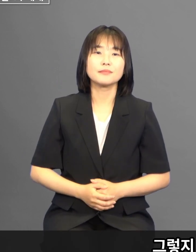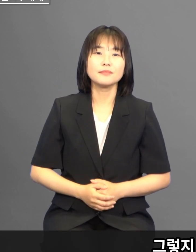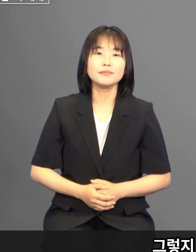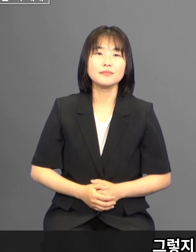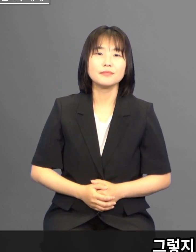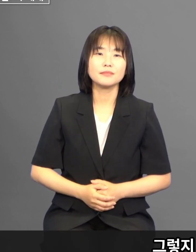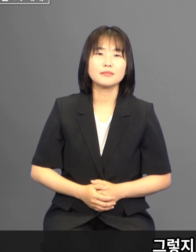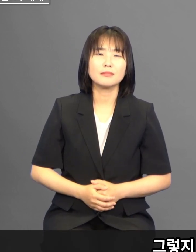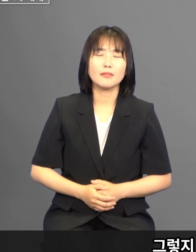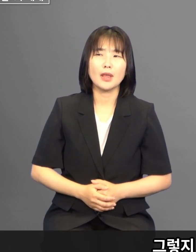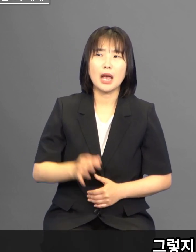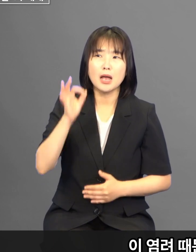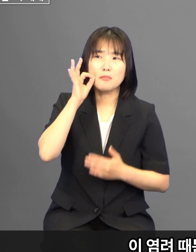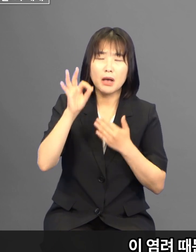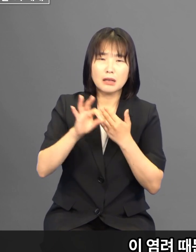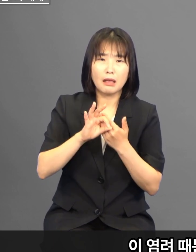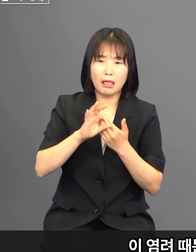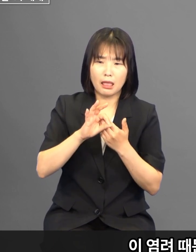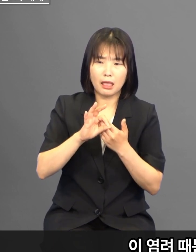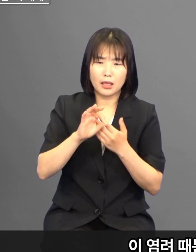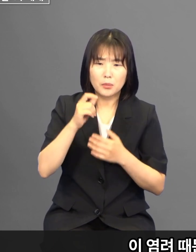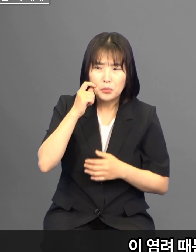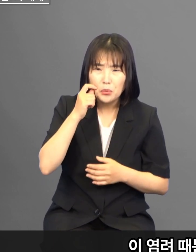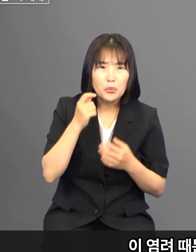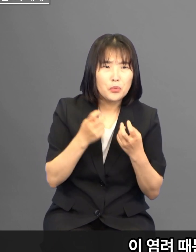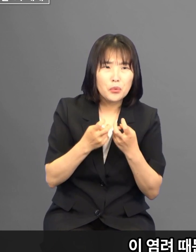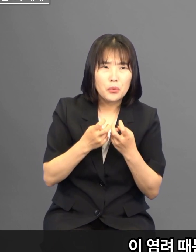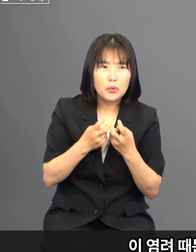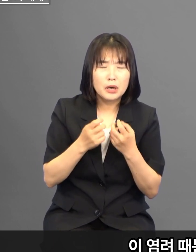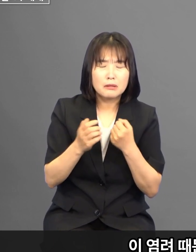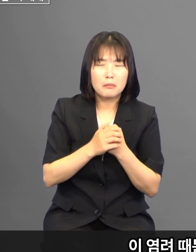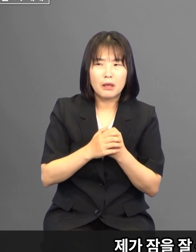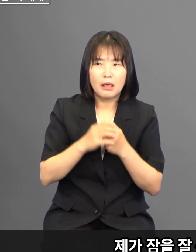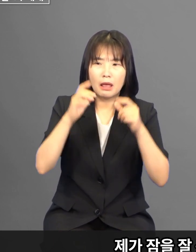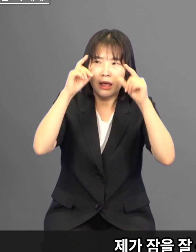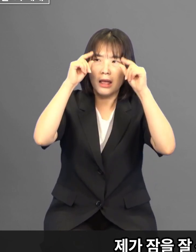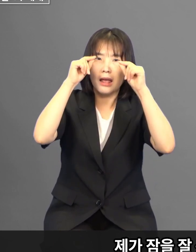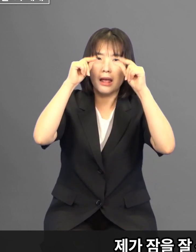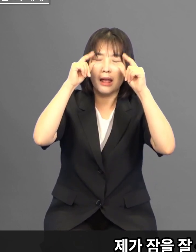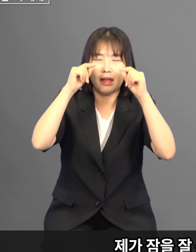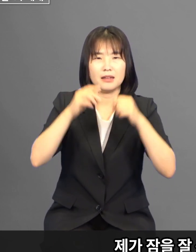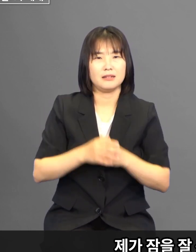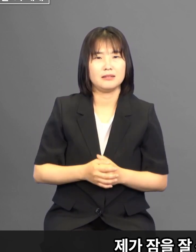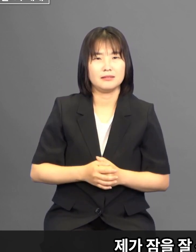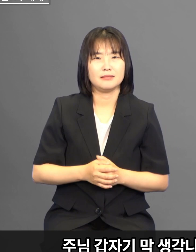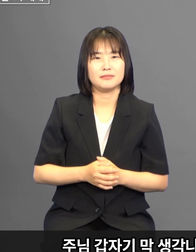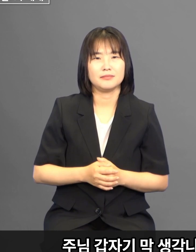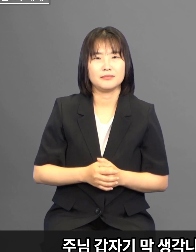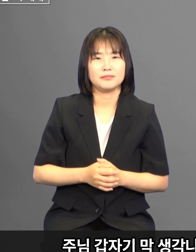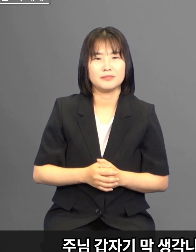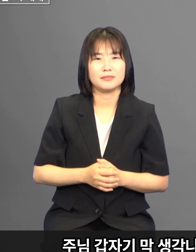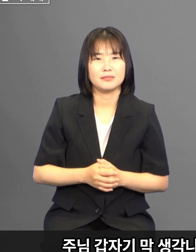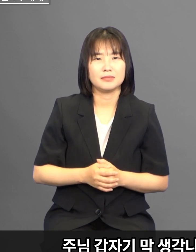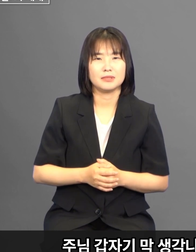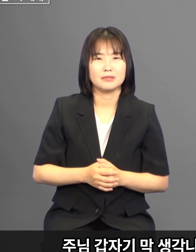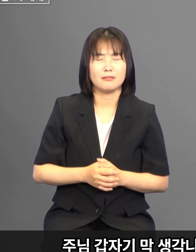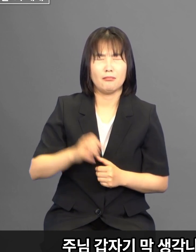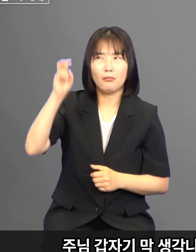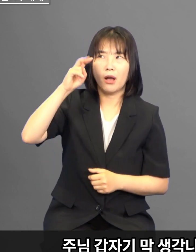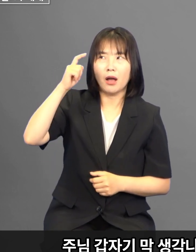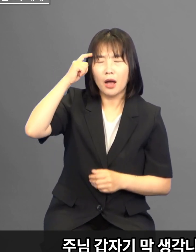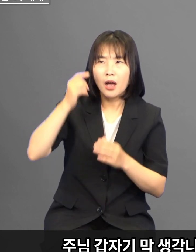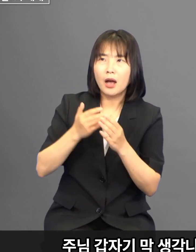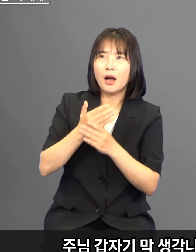그렇지 못하면 어떡하지? 이 염려 때문에 가끔 잠이 안 와요. 제가 잠을 잘 못 자는 이유가 그겁니다. 주님, 갑자기 막 생각나,